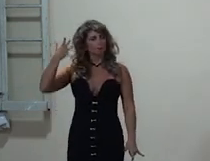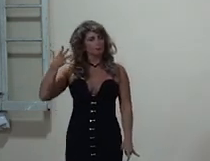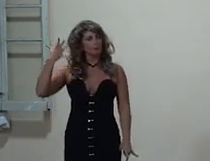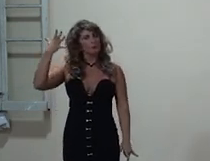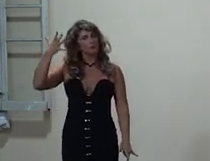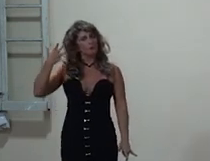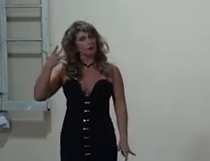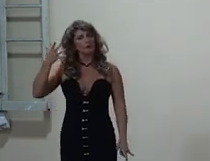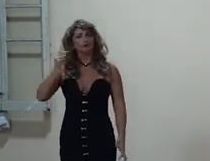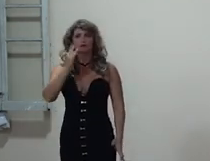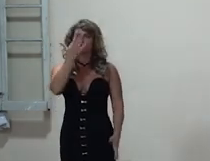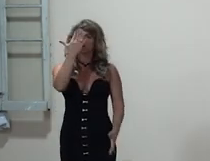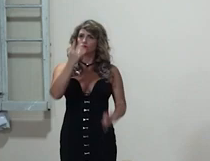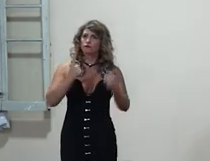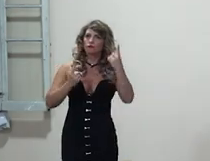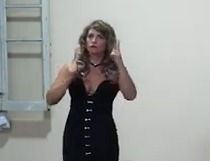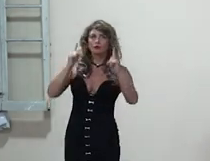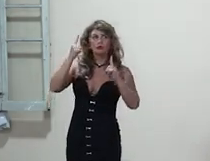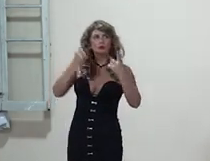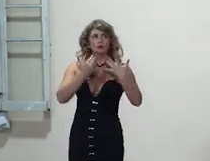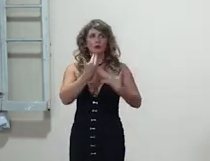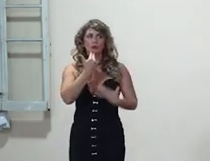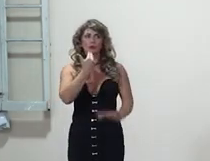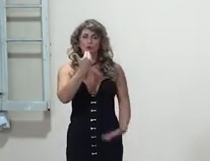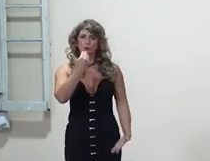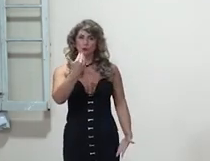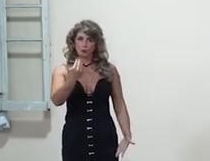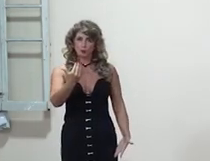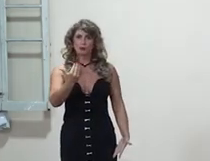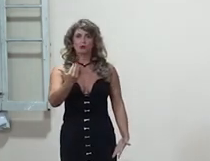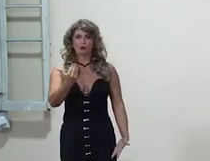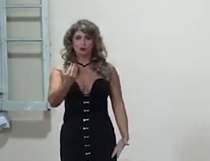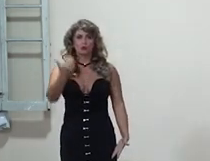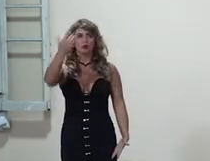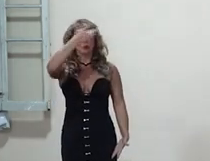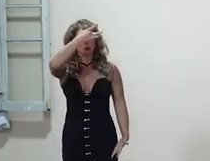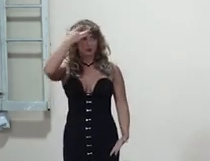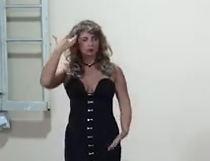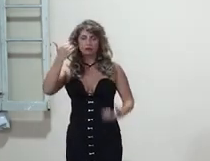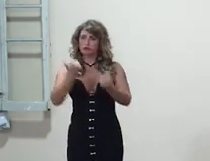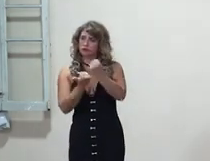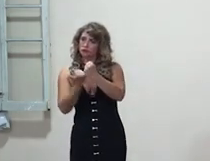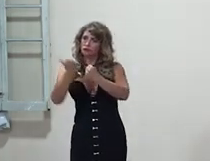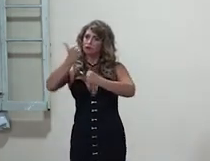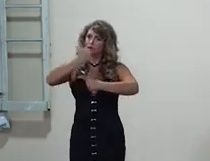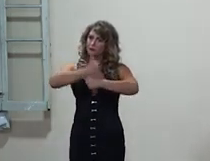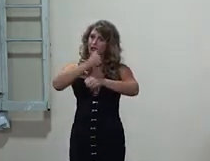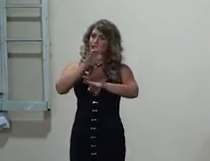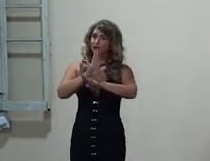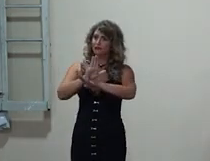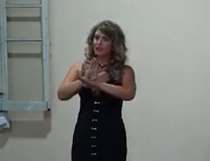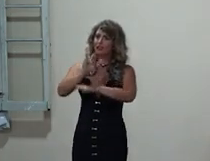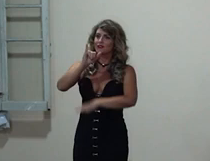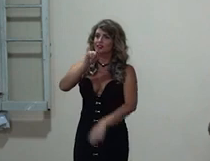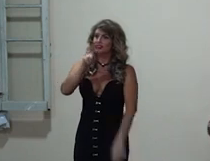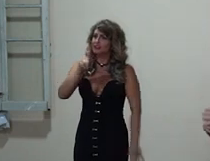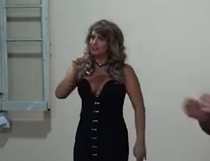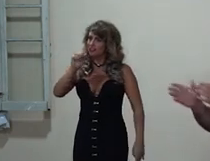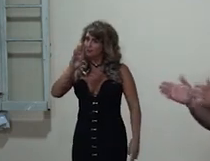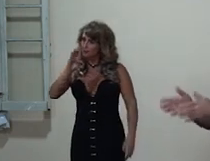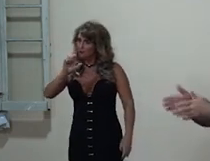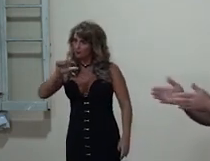Aí, em fevereiro, eu pedi para a pessoa que me assessorava, a Isabel,